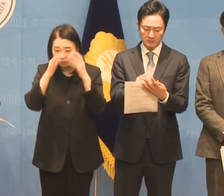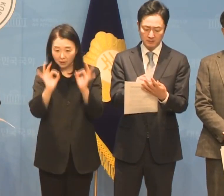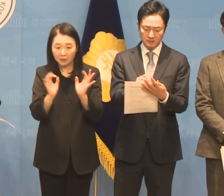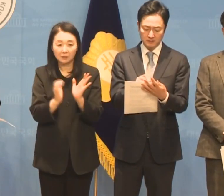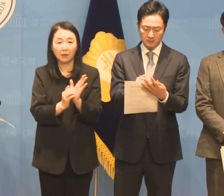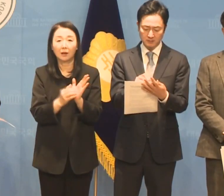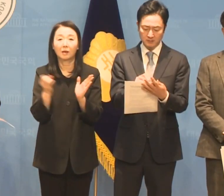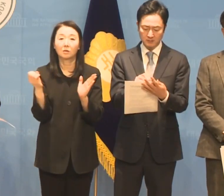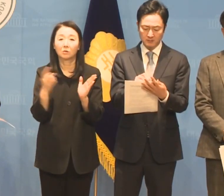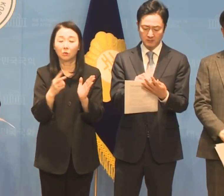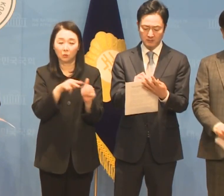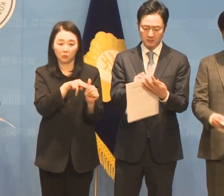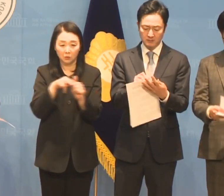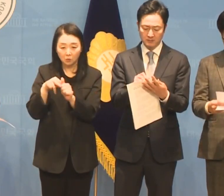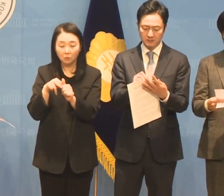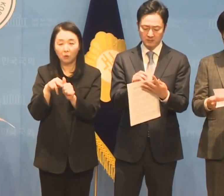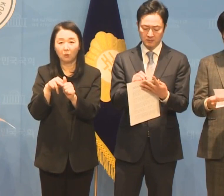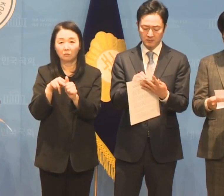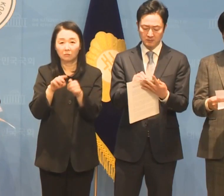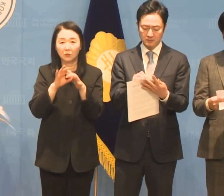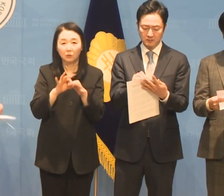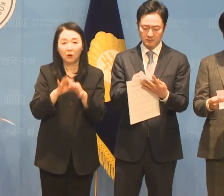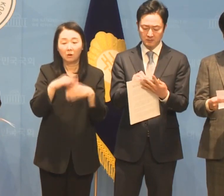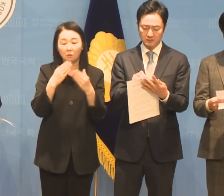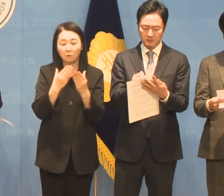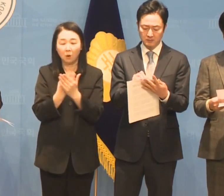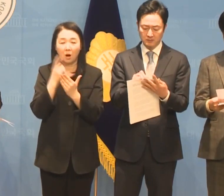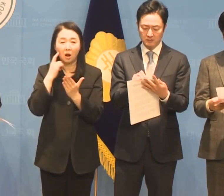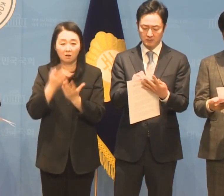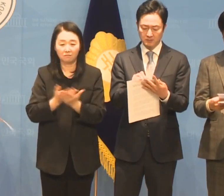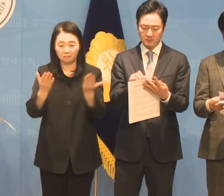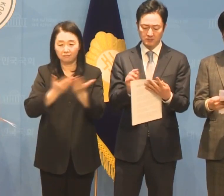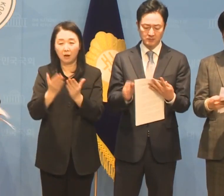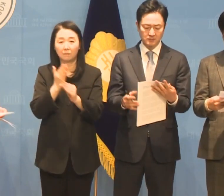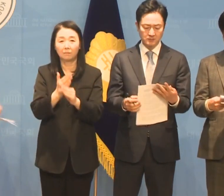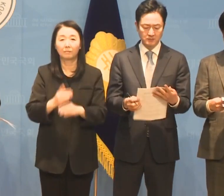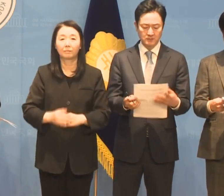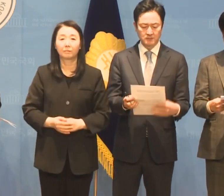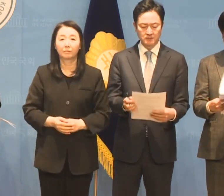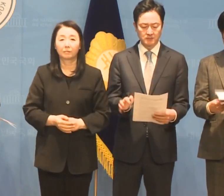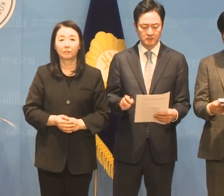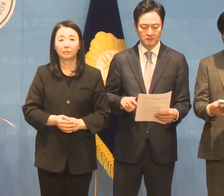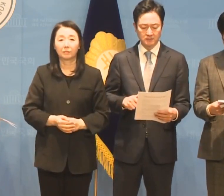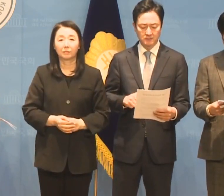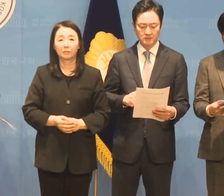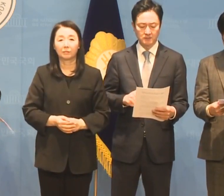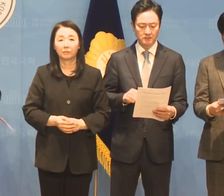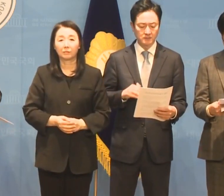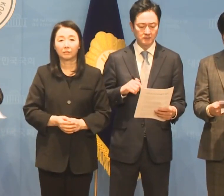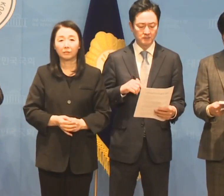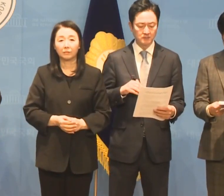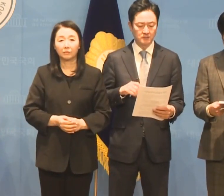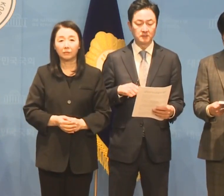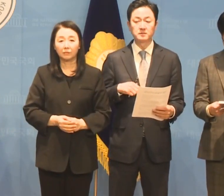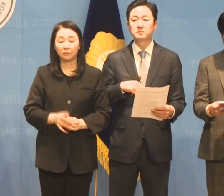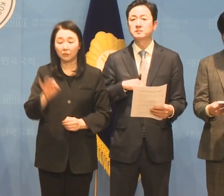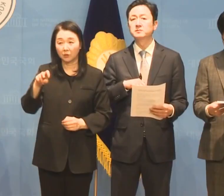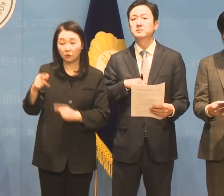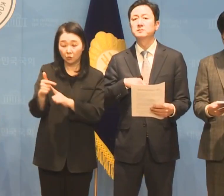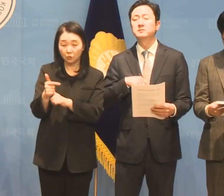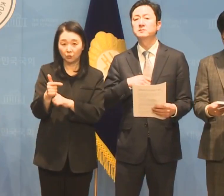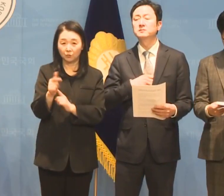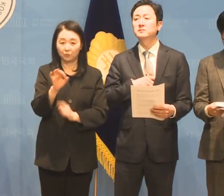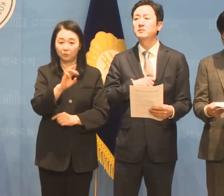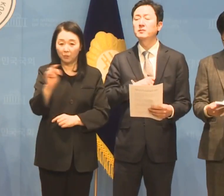등 정보통신망을 통해 널리 허위 사실을 계속해서 유포하였습니다. 유동규는 피해자